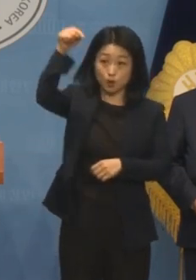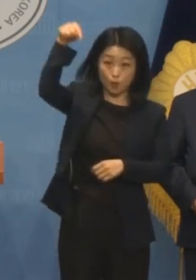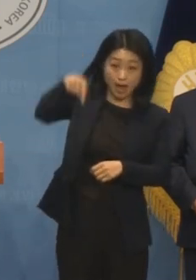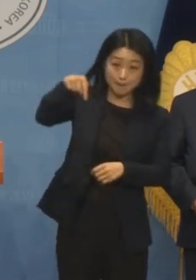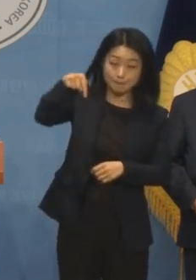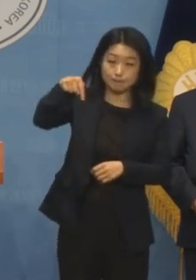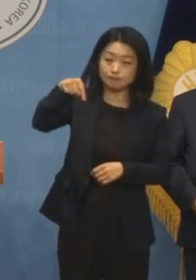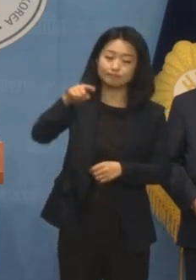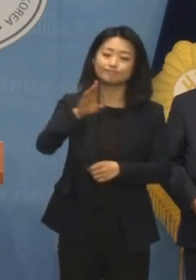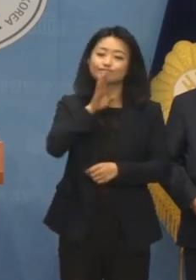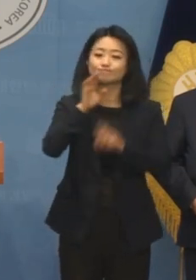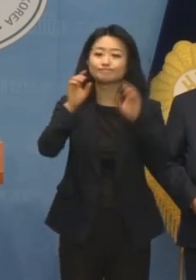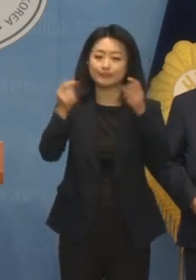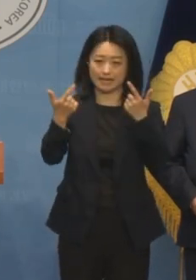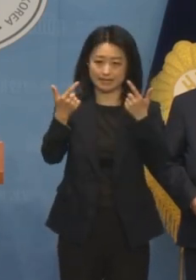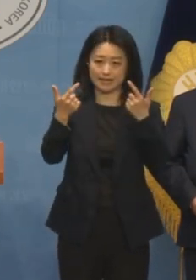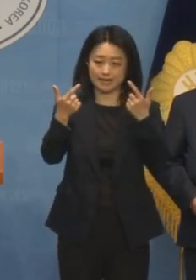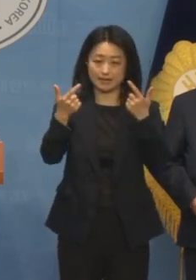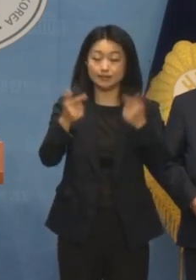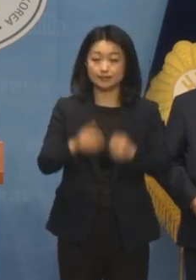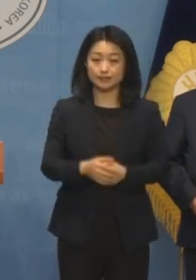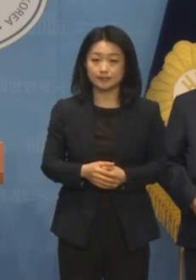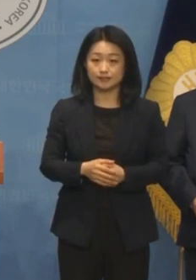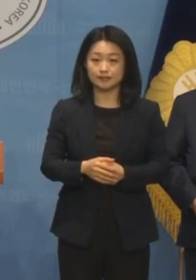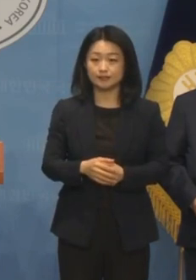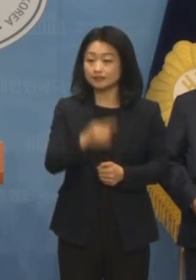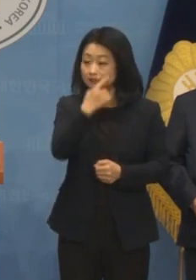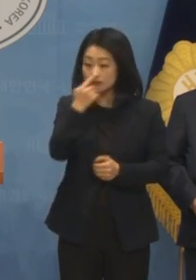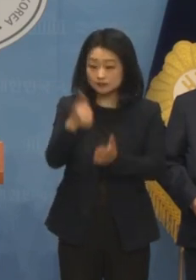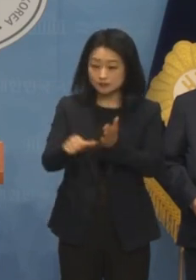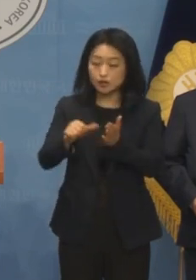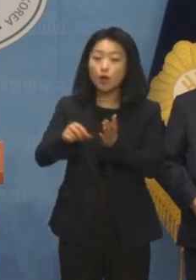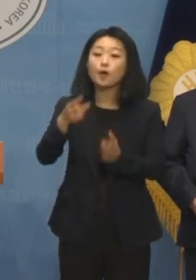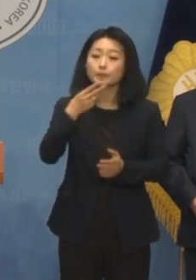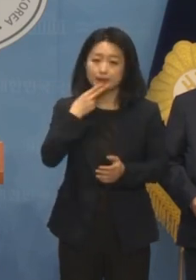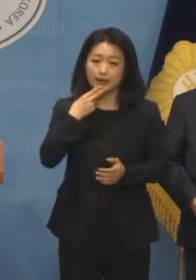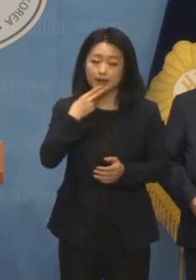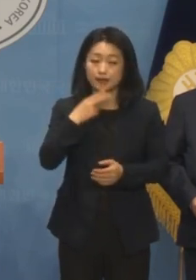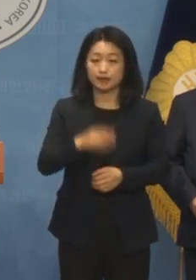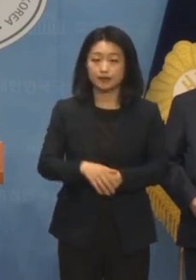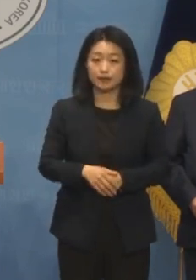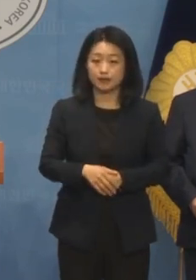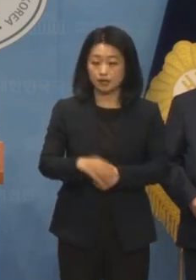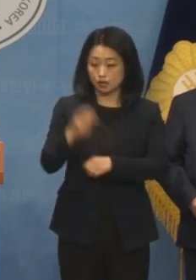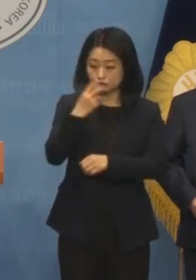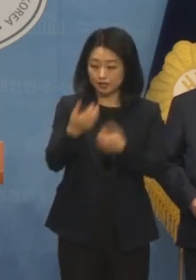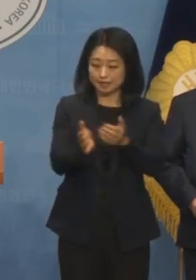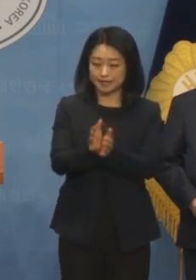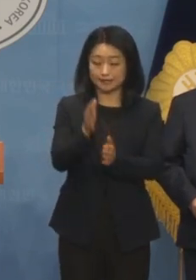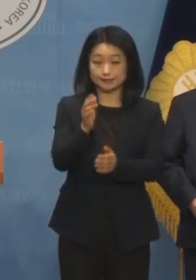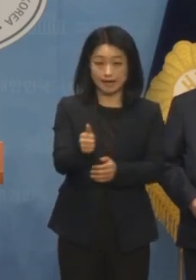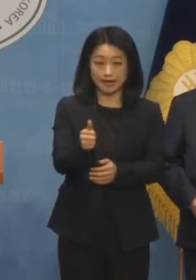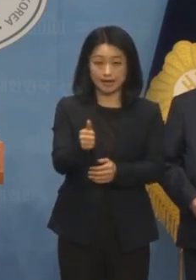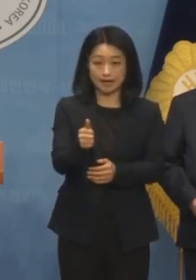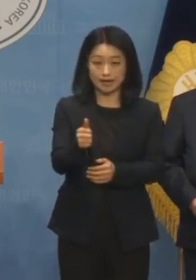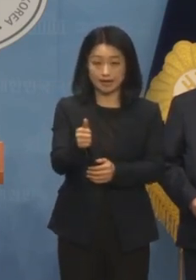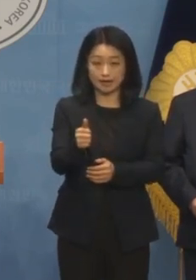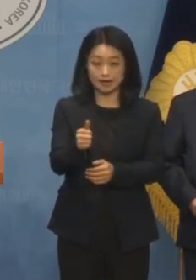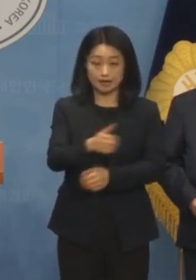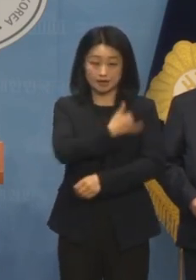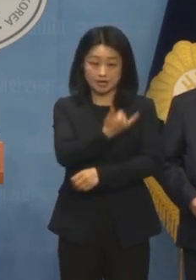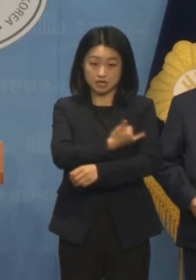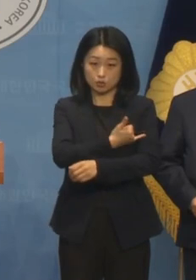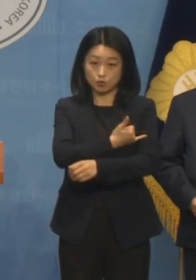부분은 사실이라고 인정할 만한 객관적인 증거가 없고 박정훈 전 수사단장에 대한 인권